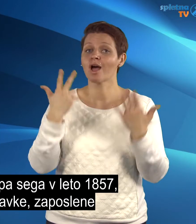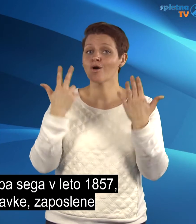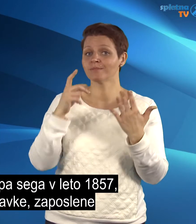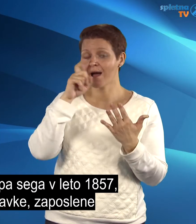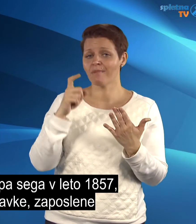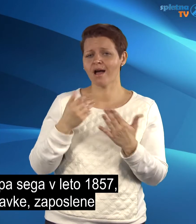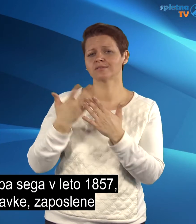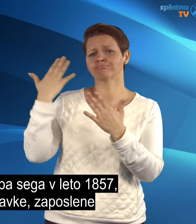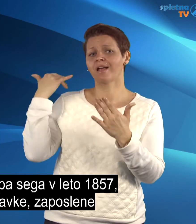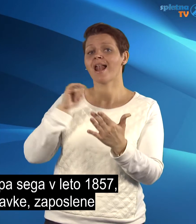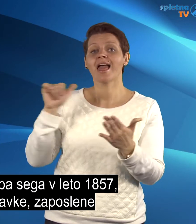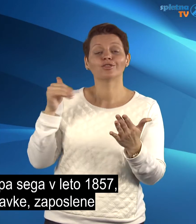Zgodovina 8. marca sega v leto